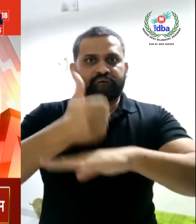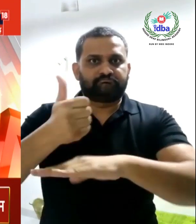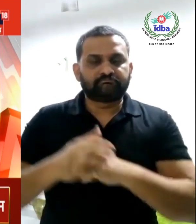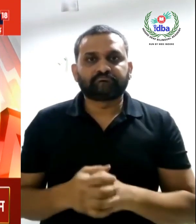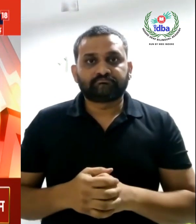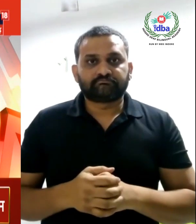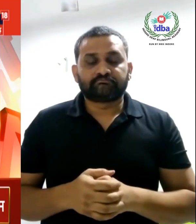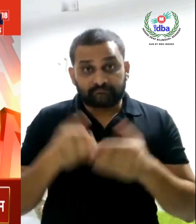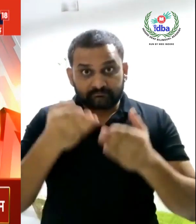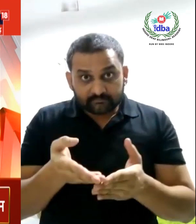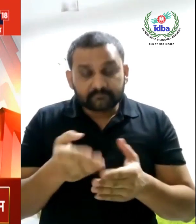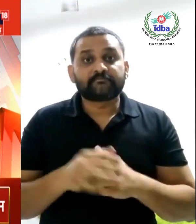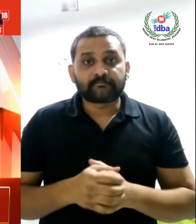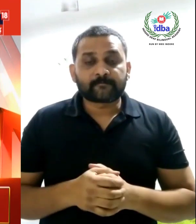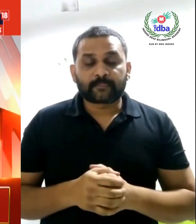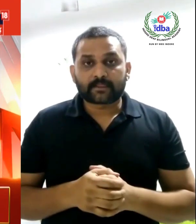और इसके कारण